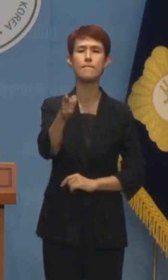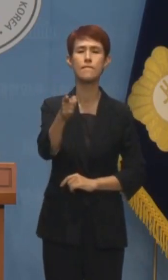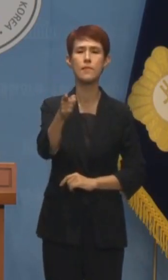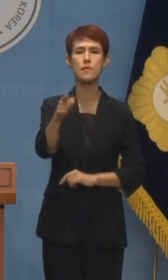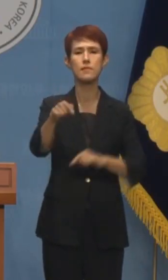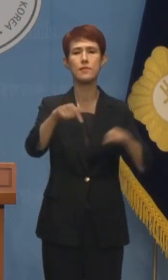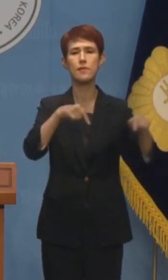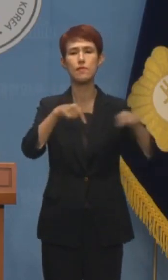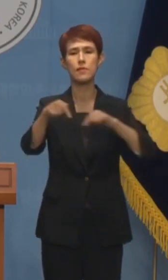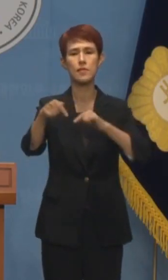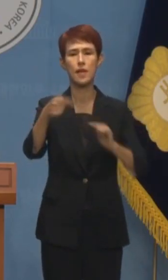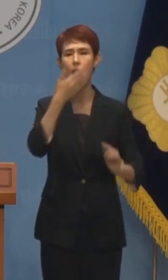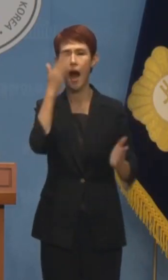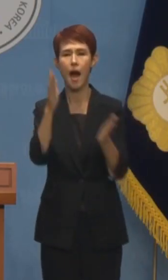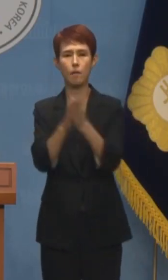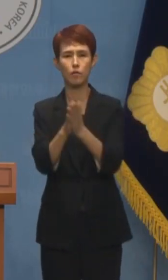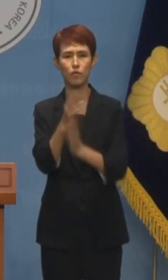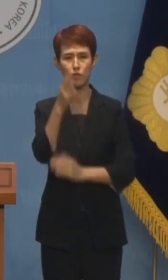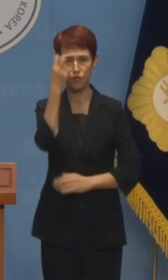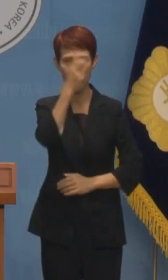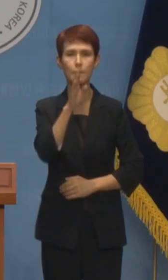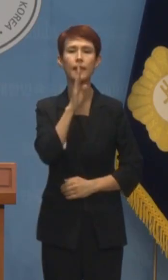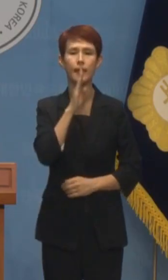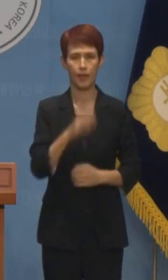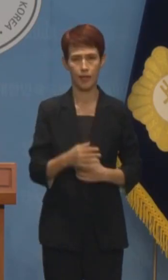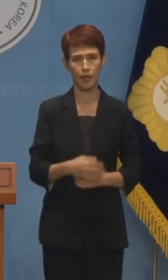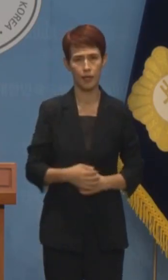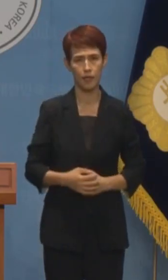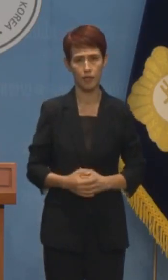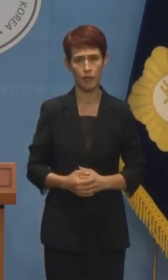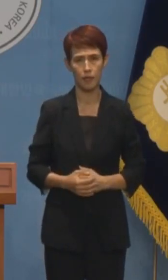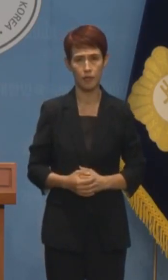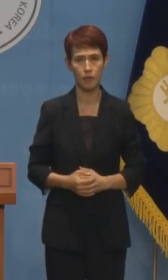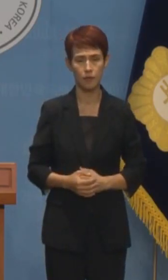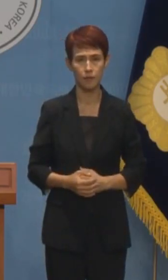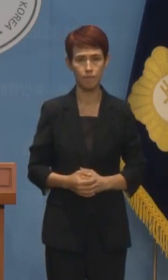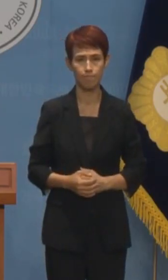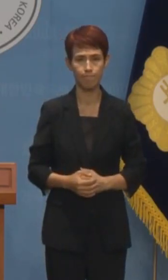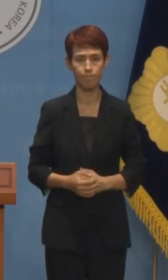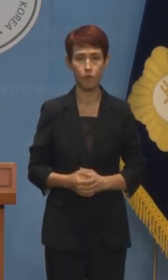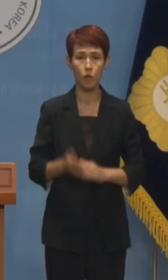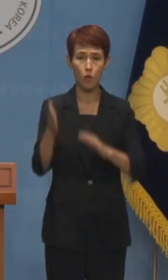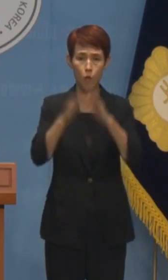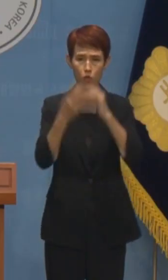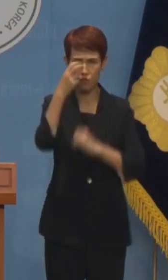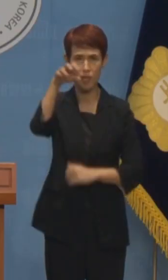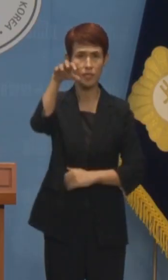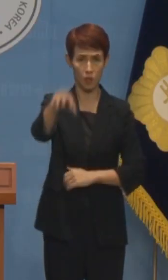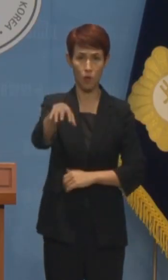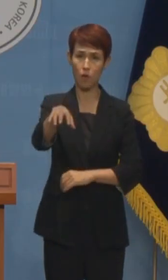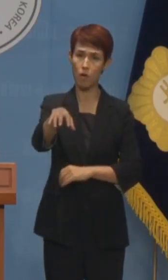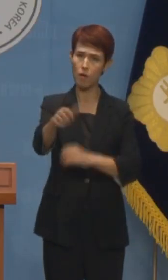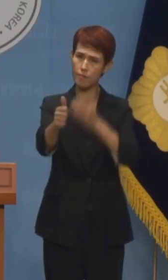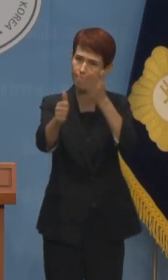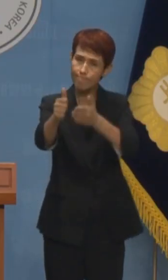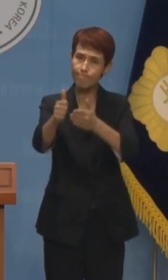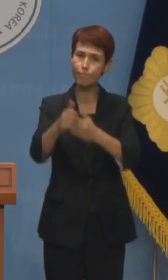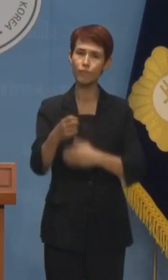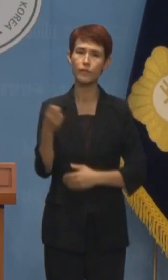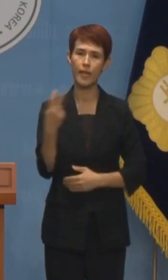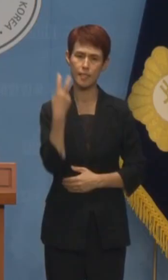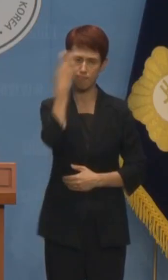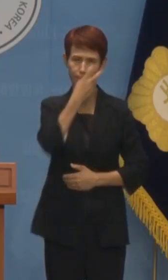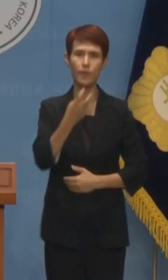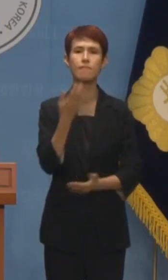정치적 수사로 규정합니다. 따라서 다시 공수처의 전면적인